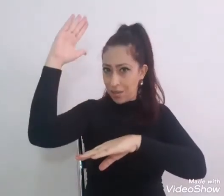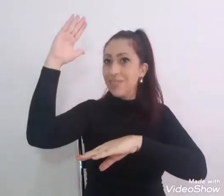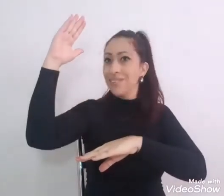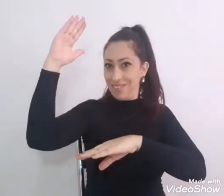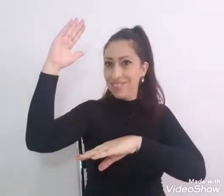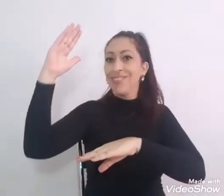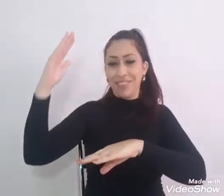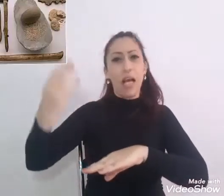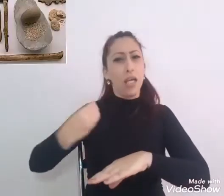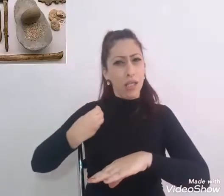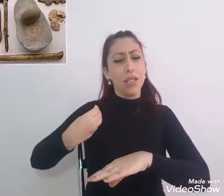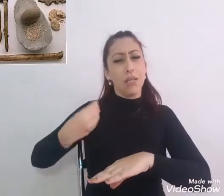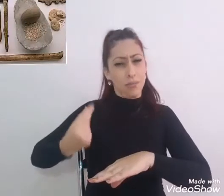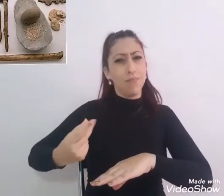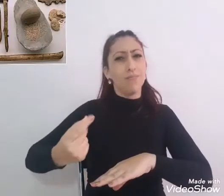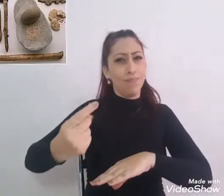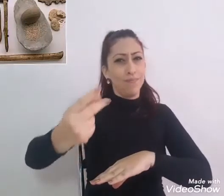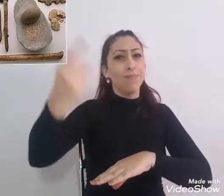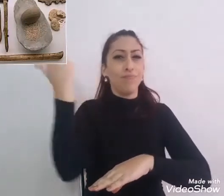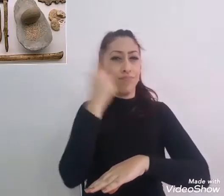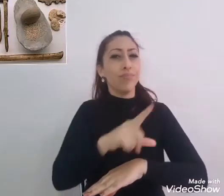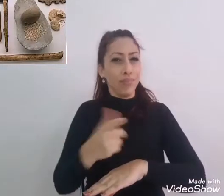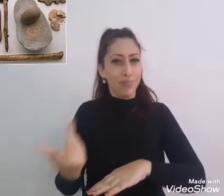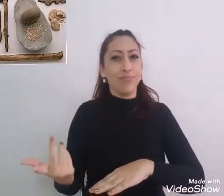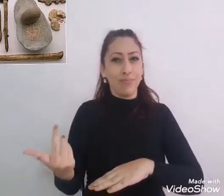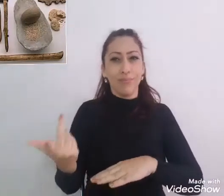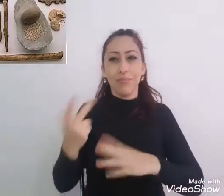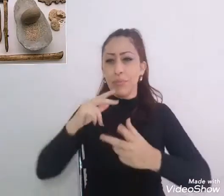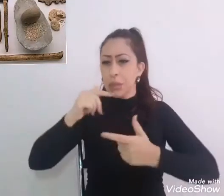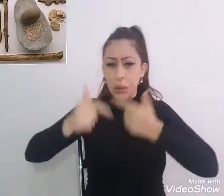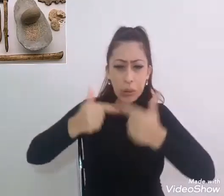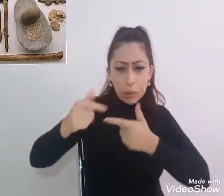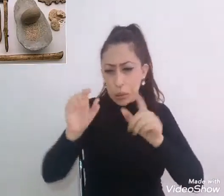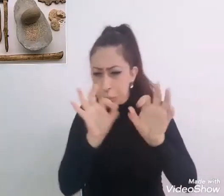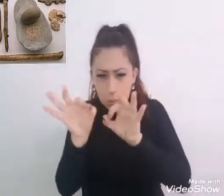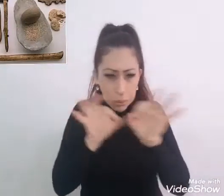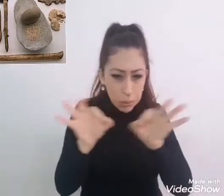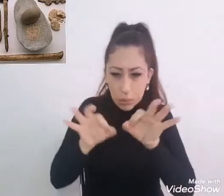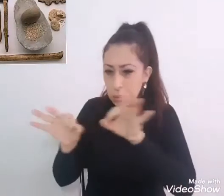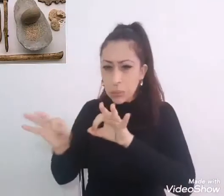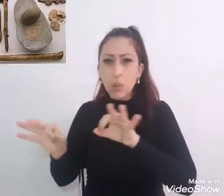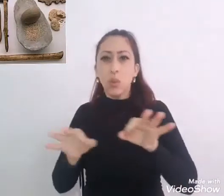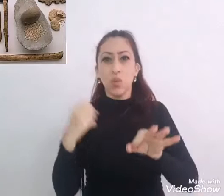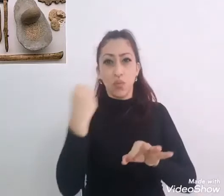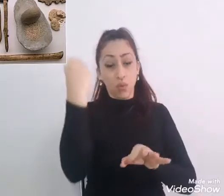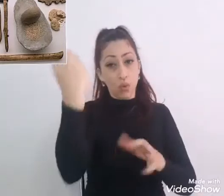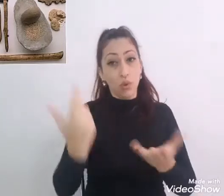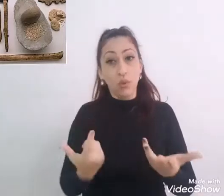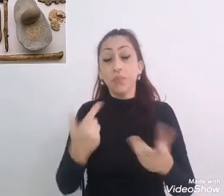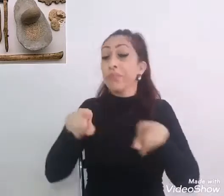duráveis, mais complexos, né? Mais eficientes, tá? Eram agricultores e pastores, ou